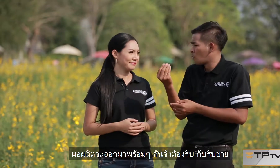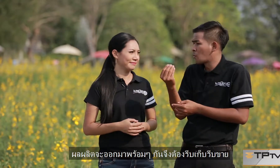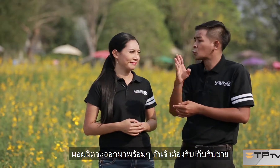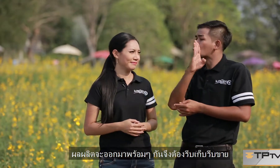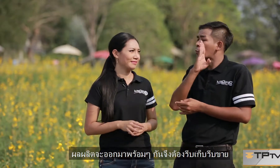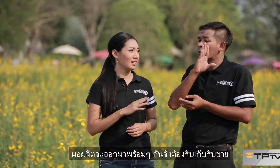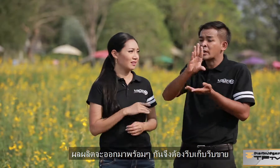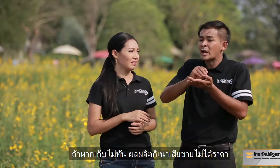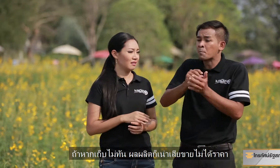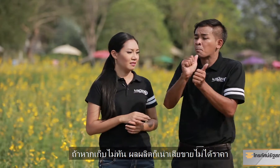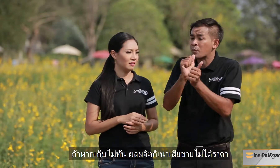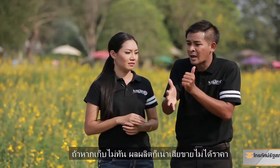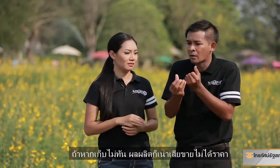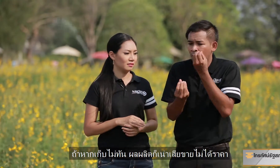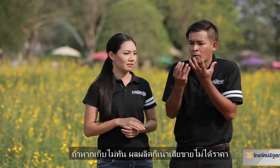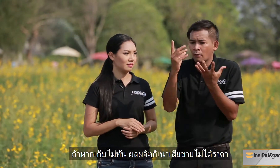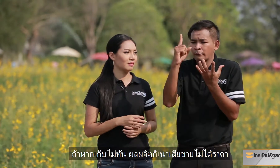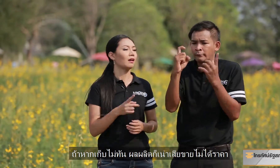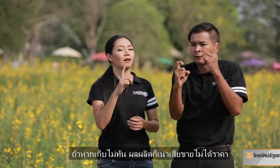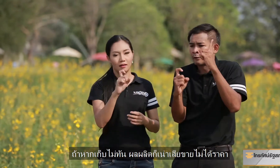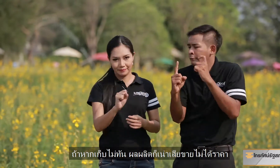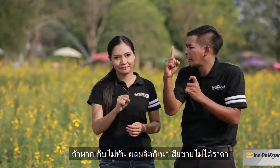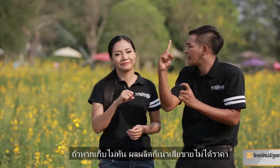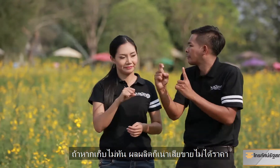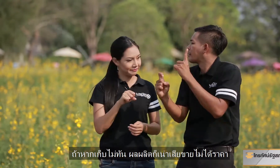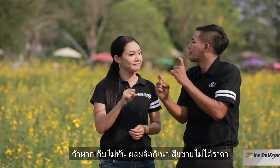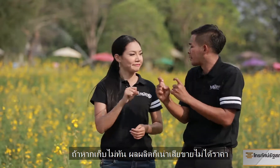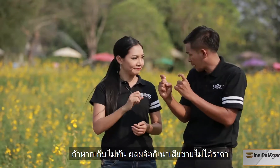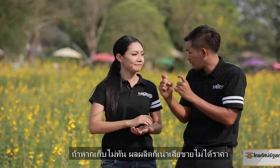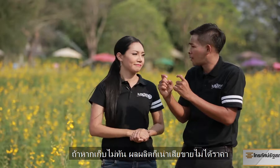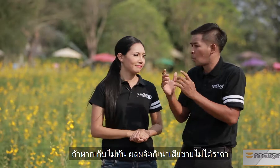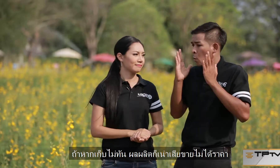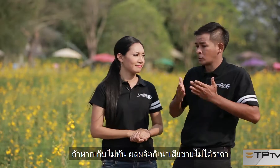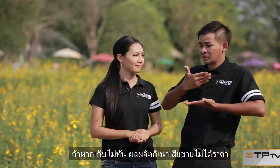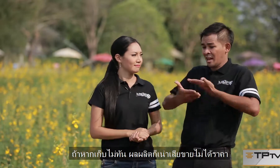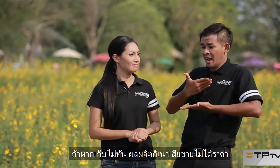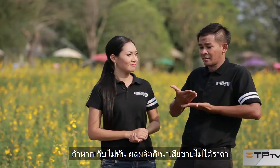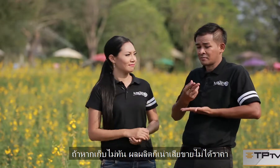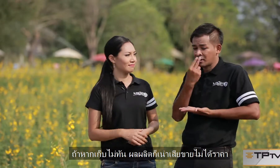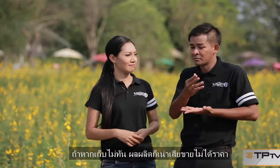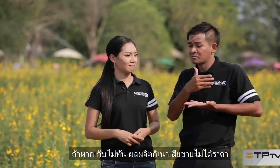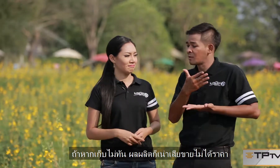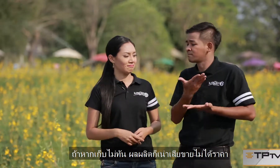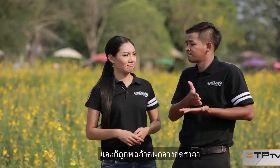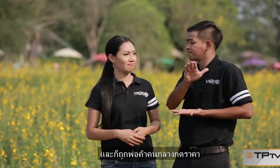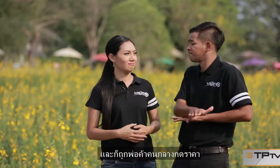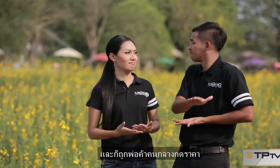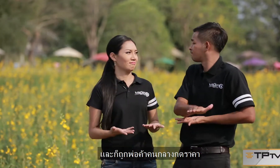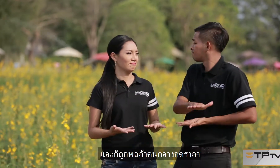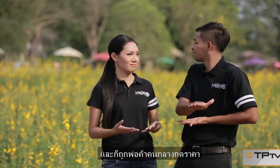ายถ้าหากเก็บไม่ทันผลผลิตก็เน่าเสียขายไม่ได้ราคาแล้วก็ถูกพ่อค้าคน